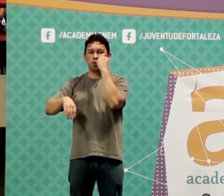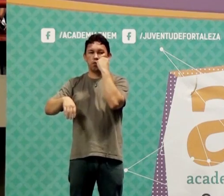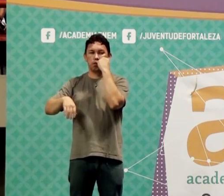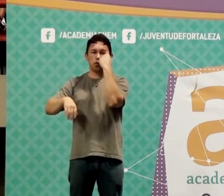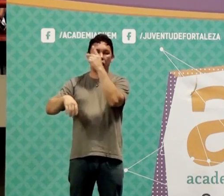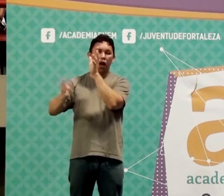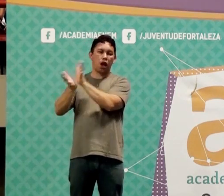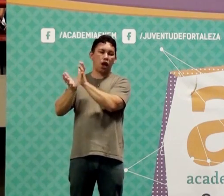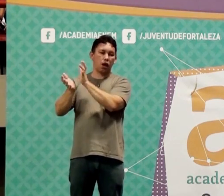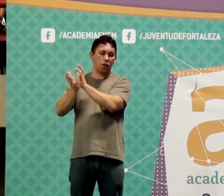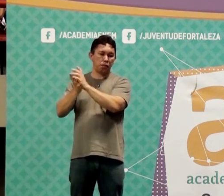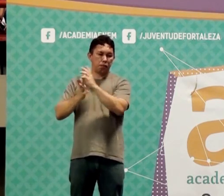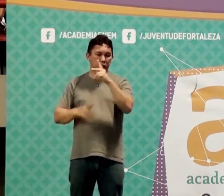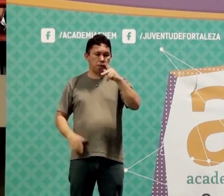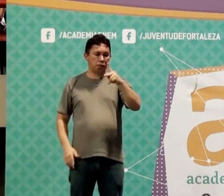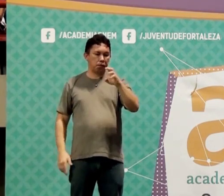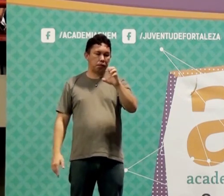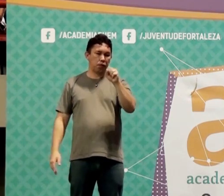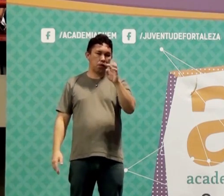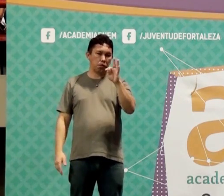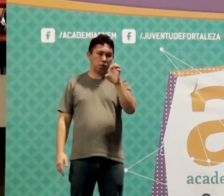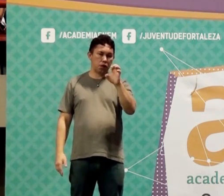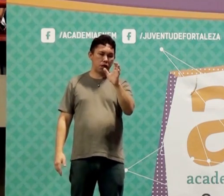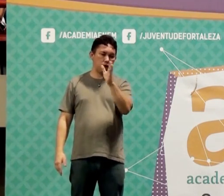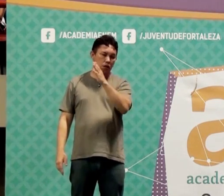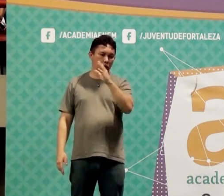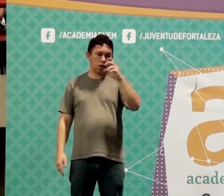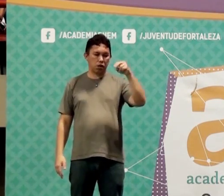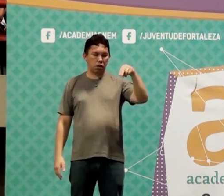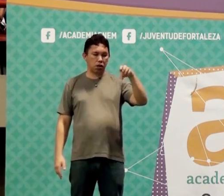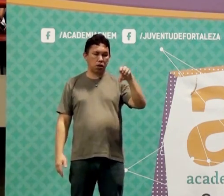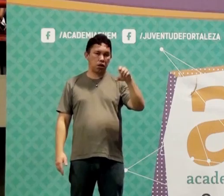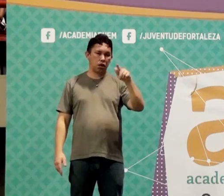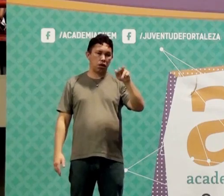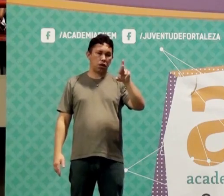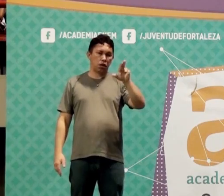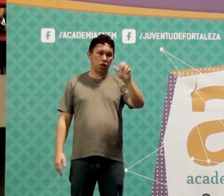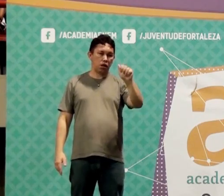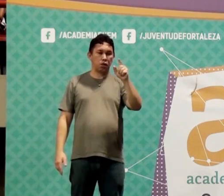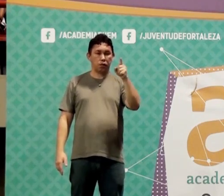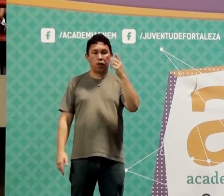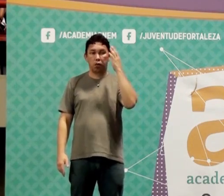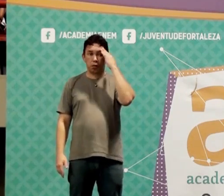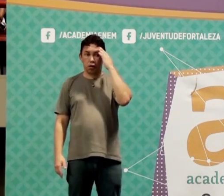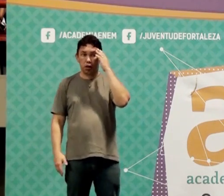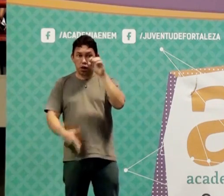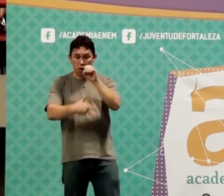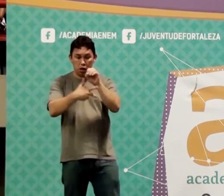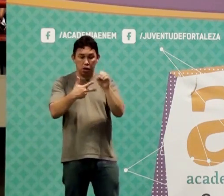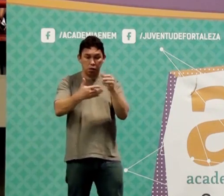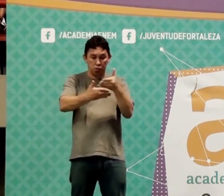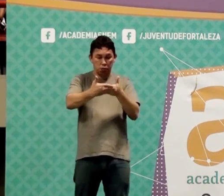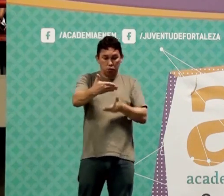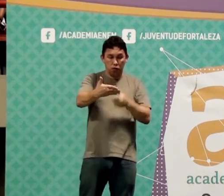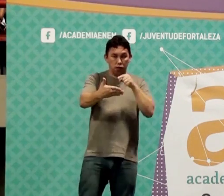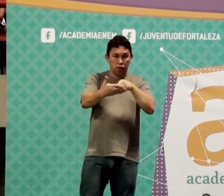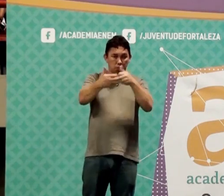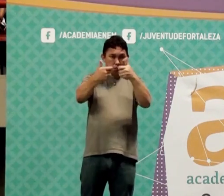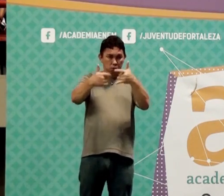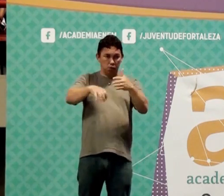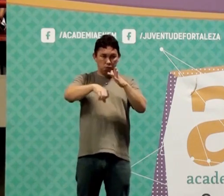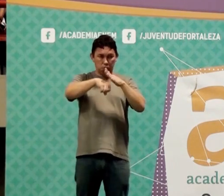1095, bote aí do lado. Início das cruzadas. Em 1095 começou